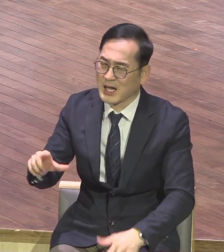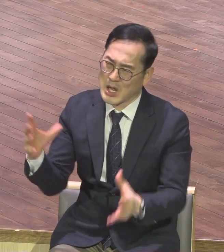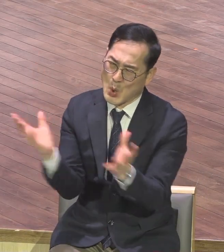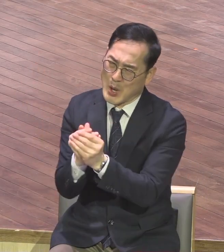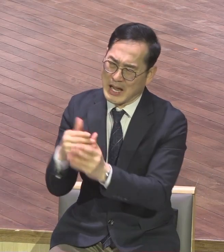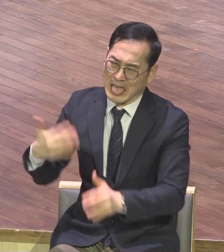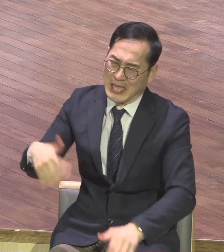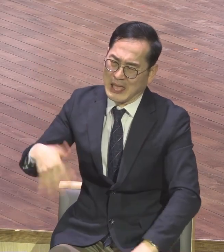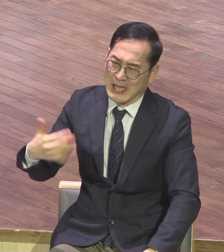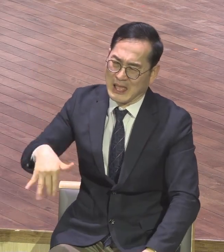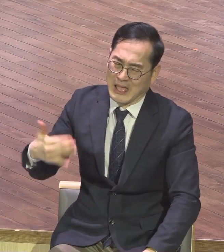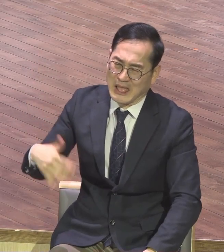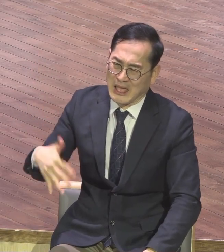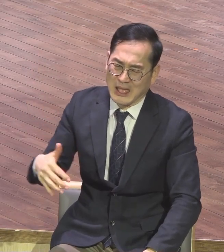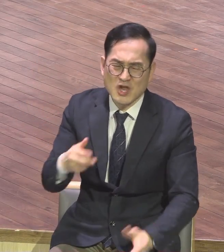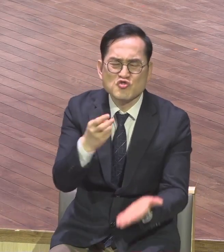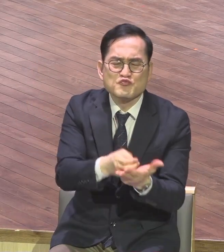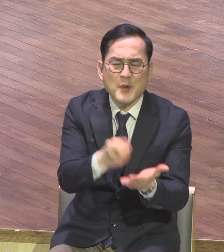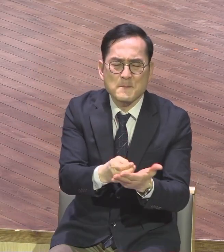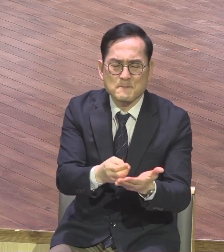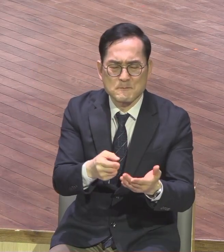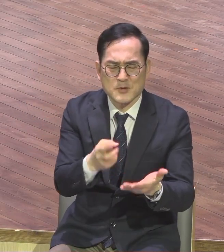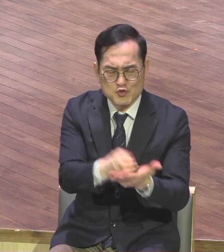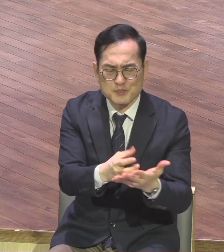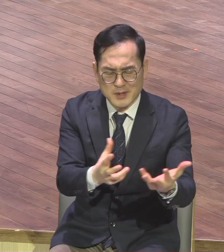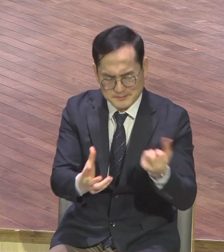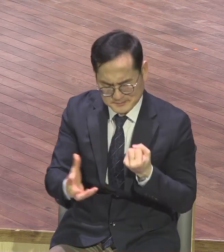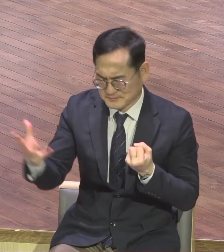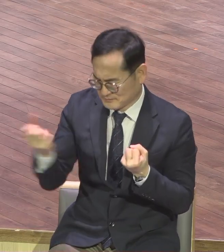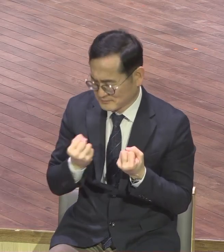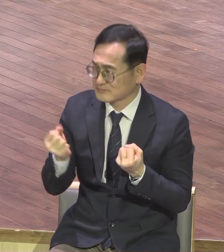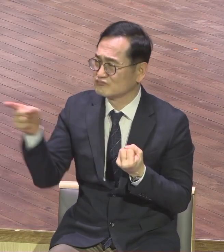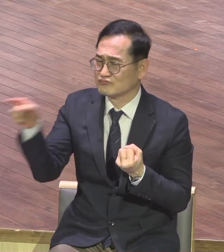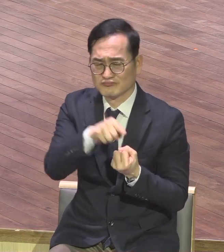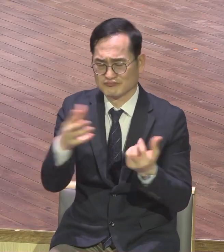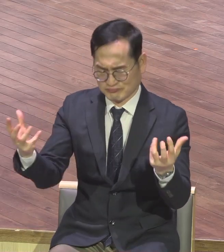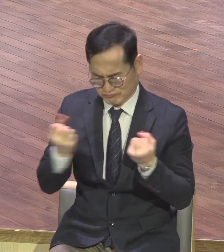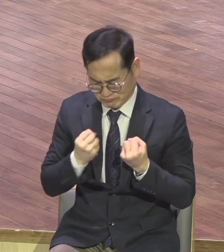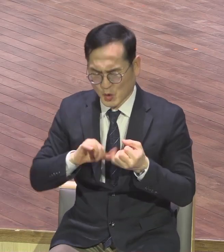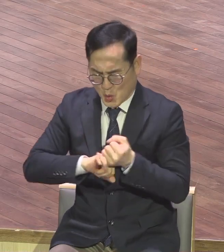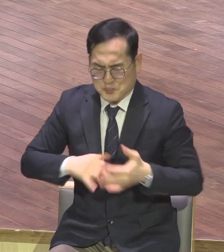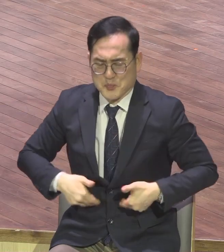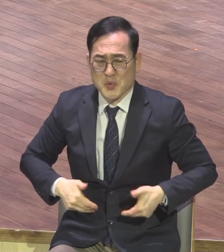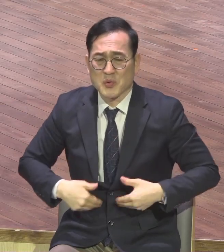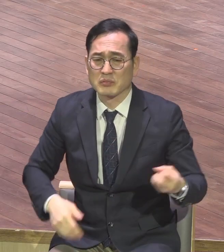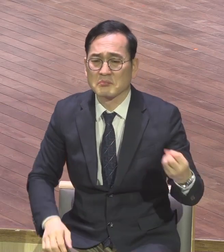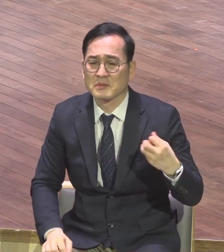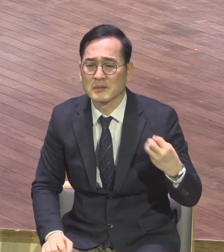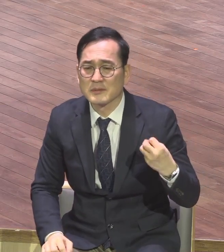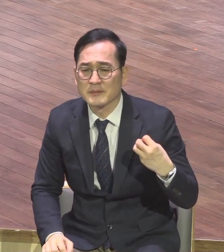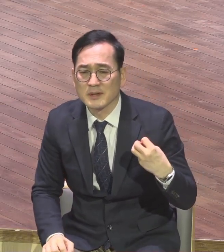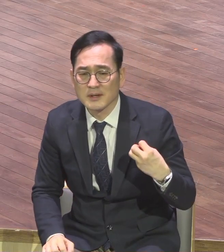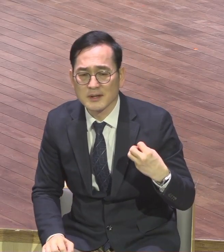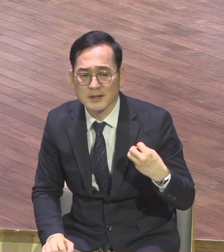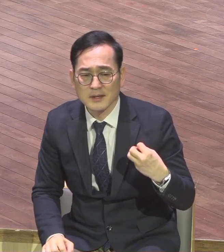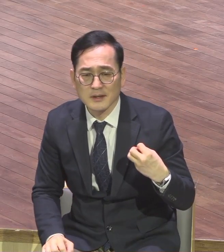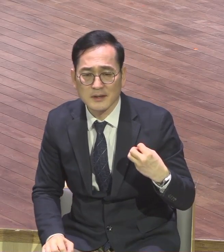그렇게 강조 요구해 오고 있다는 얘기예요. 지금 교회들마다요,